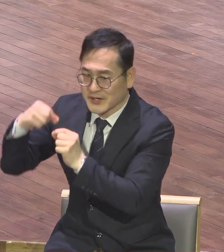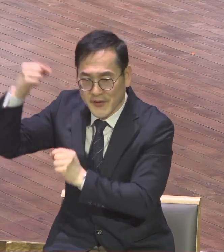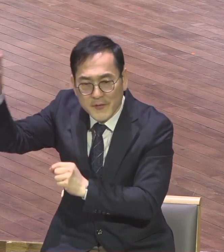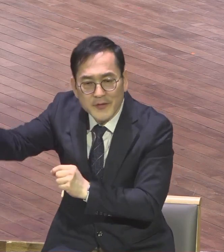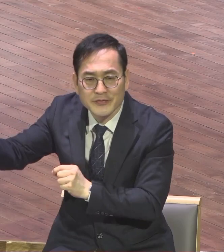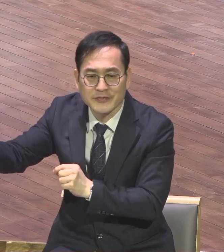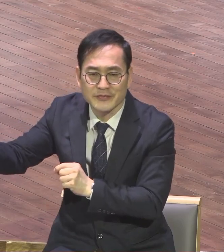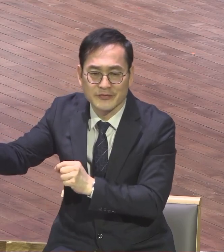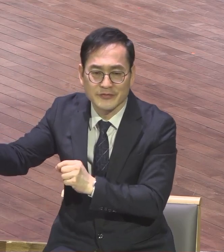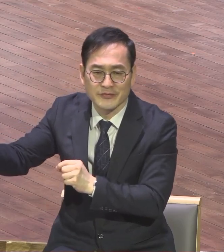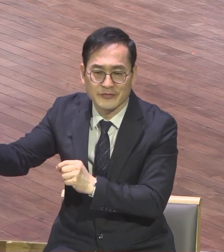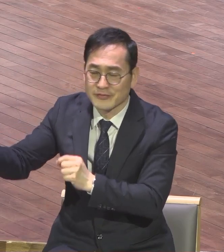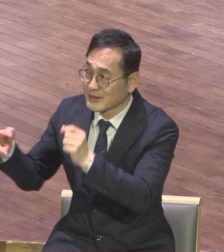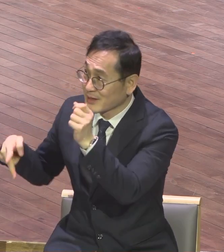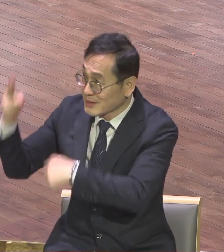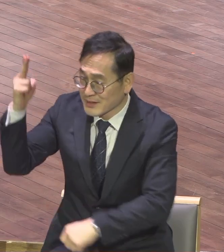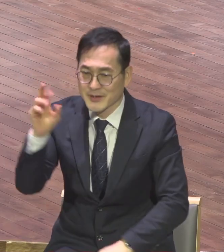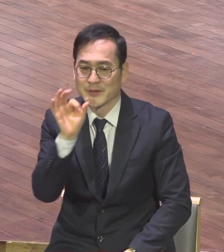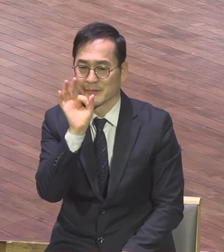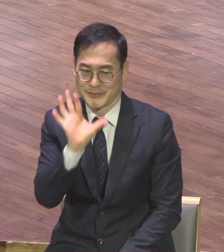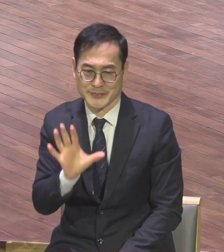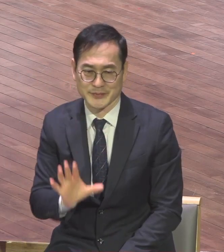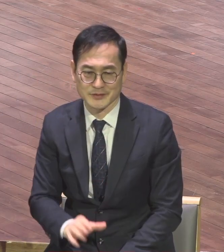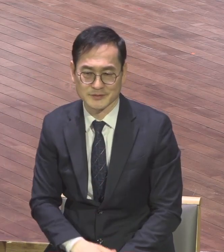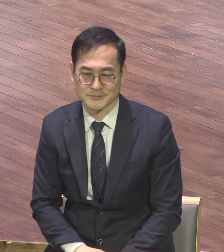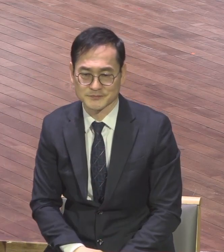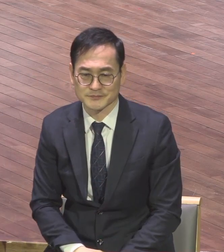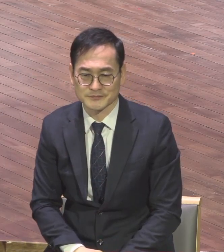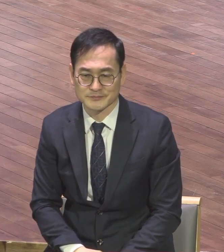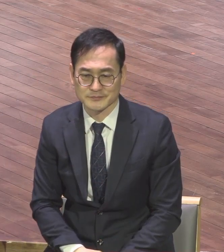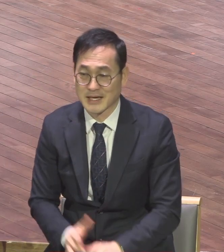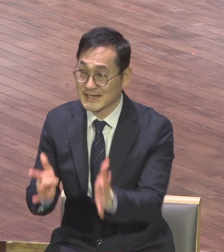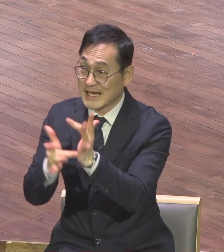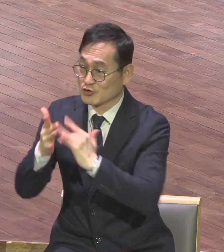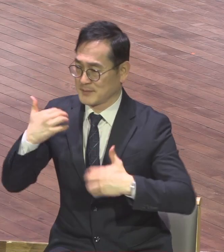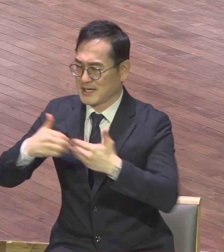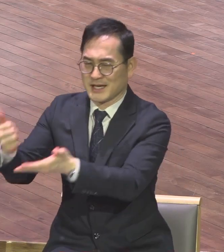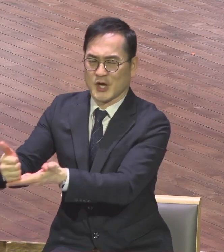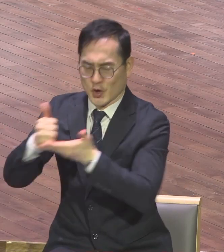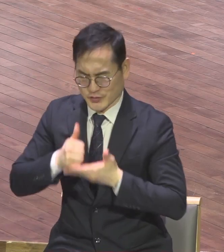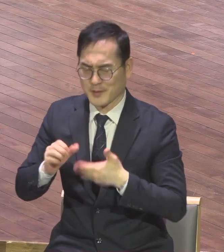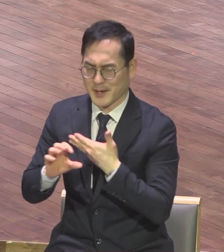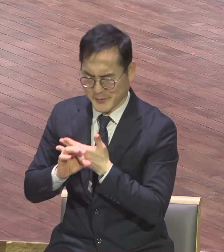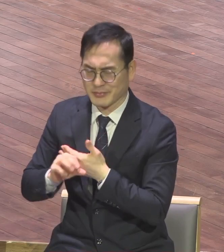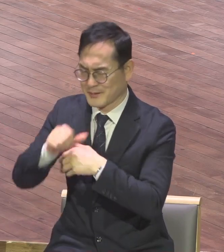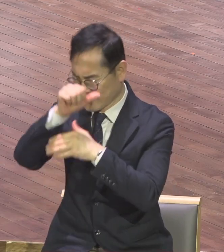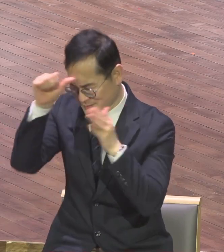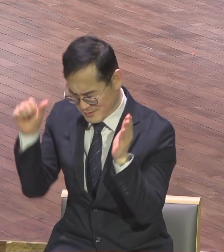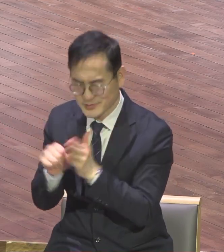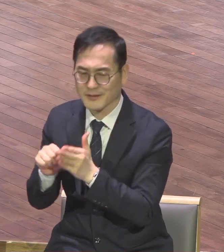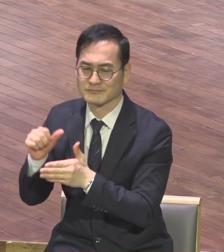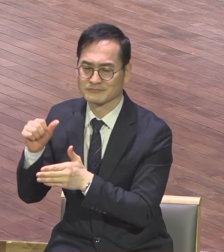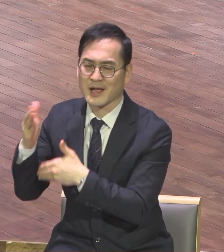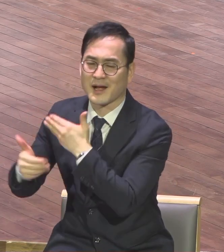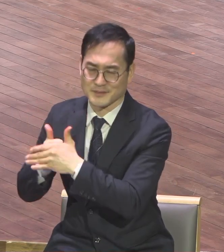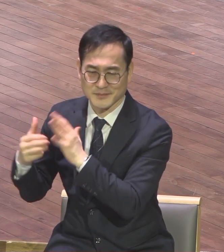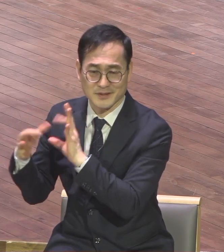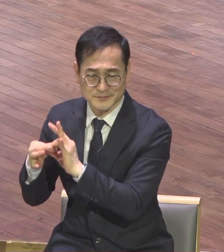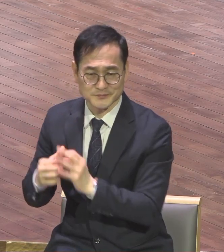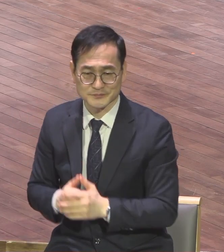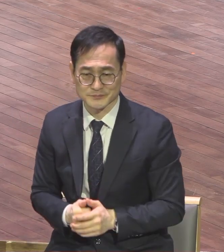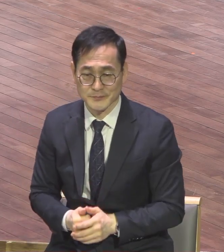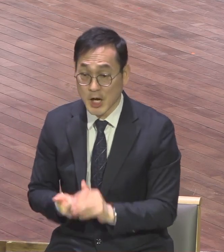간에 하나님의 사랑에서 끊어지지 않습니다. 죽음도 끊을 수 없죠. 오히려 죽음은 하나님을 사실적으로 만나는